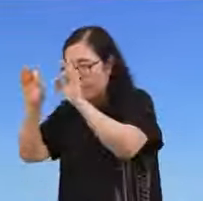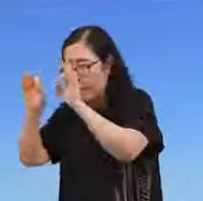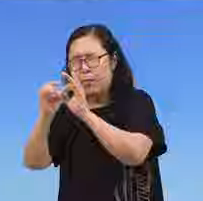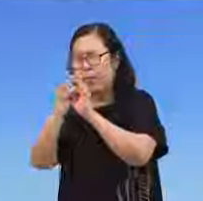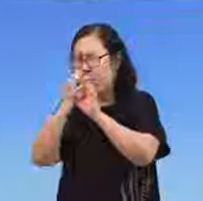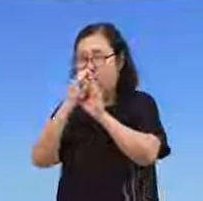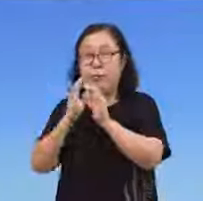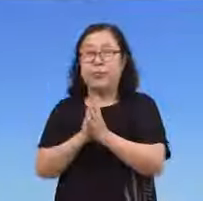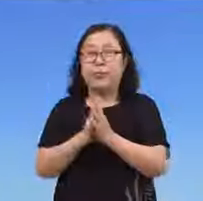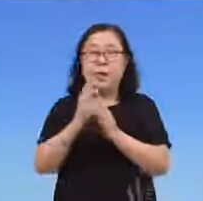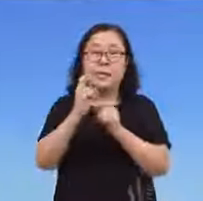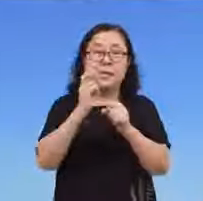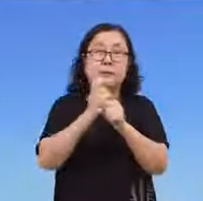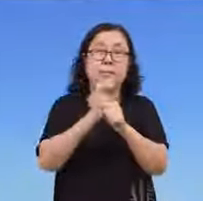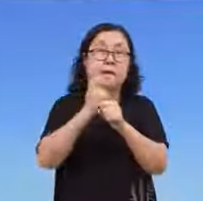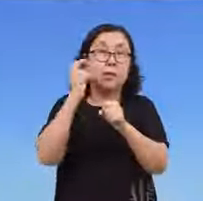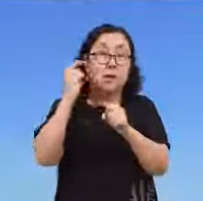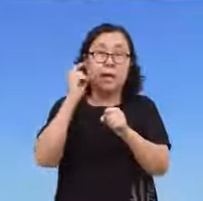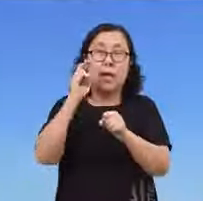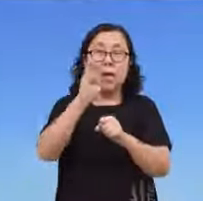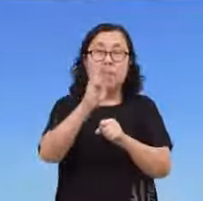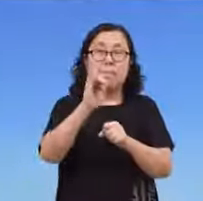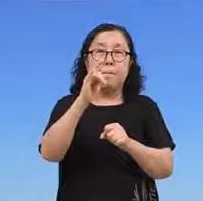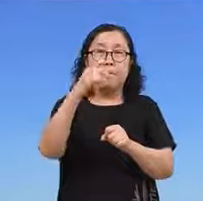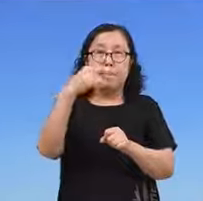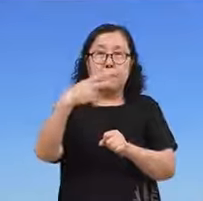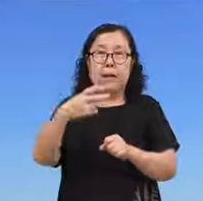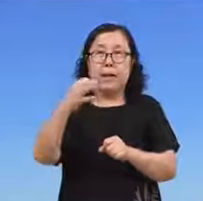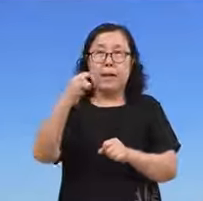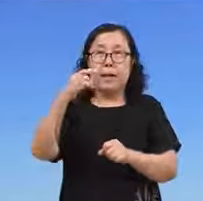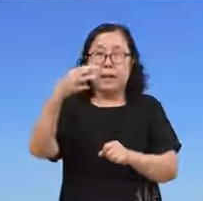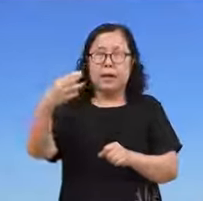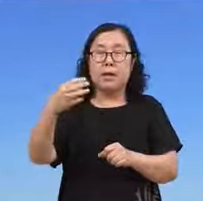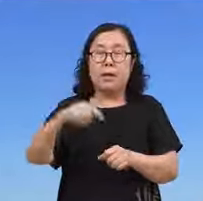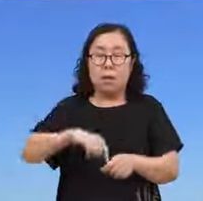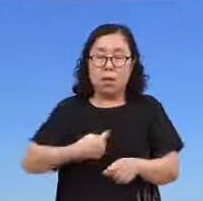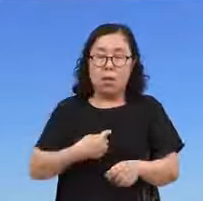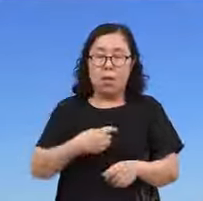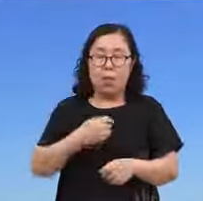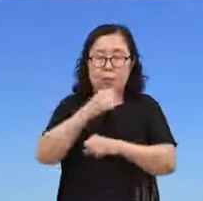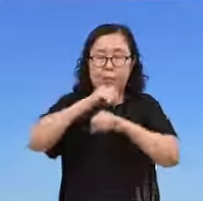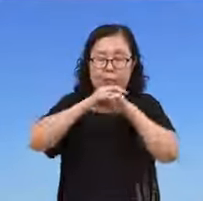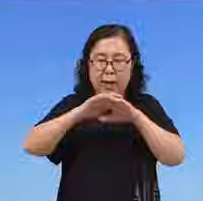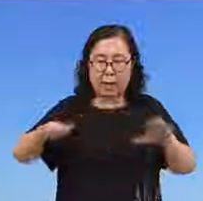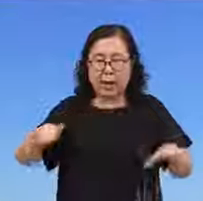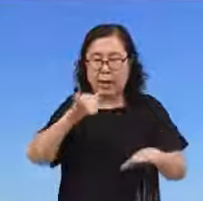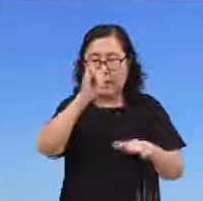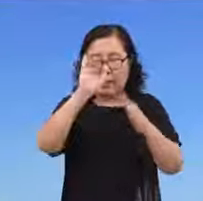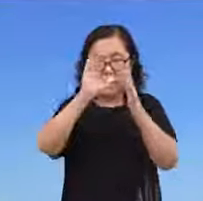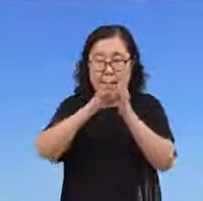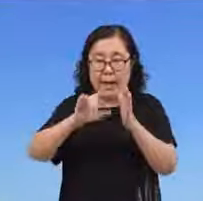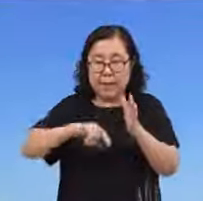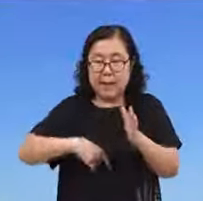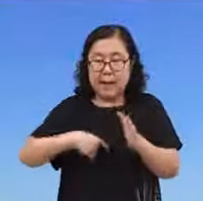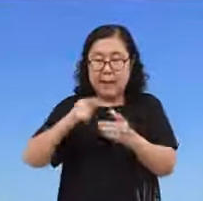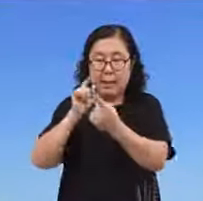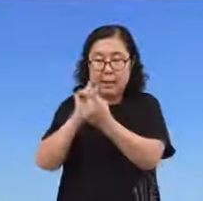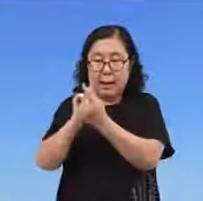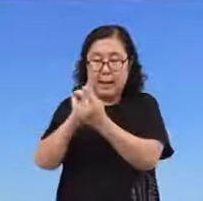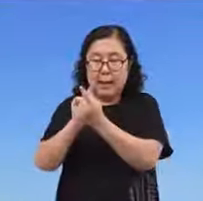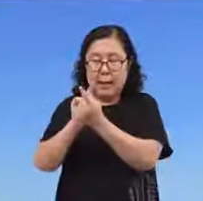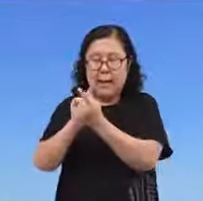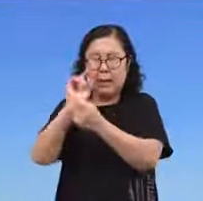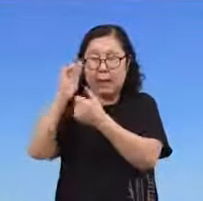안 되고 20년 전 베델에서 홀로 광야에 던져졌을 때 자기를 만나준